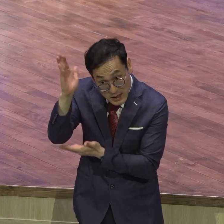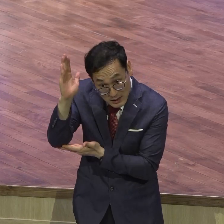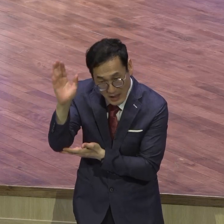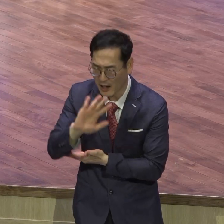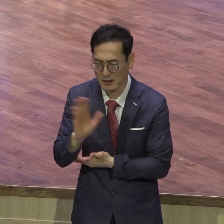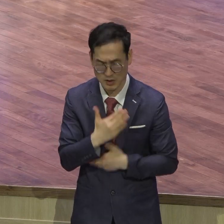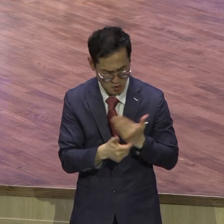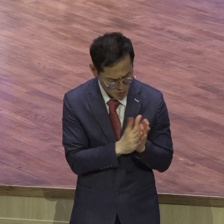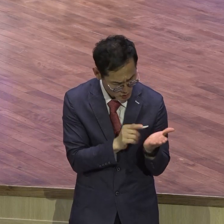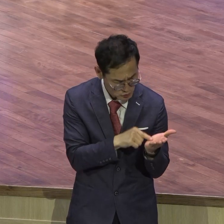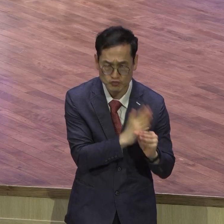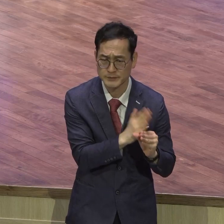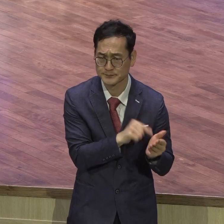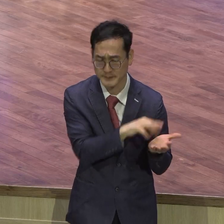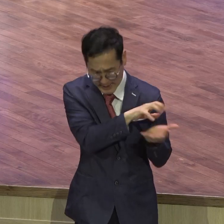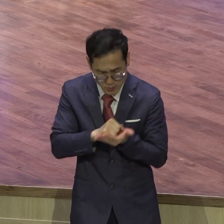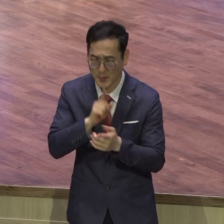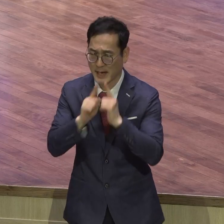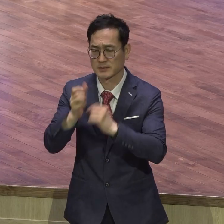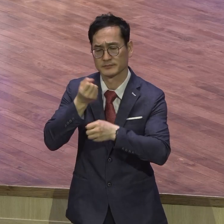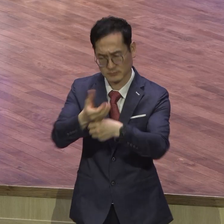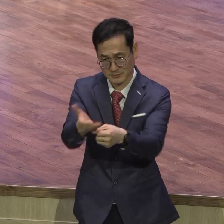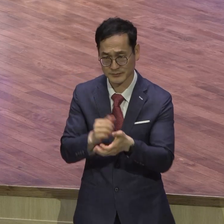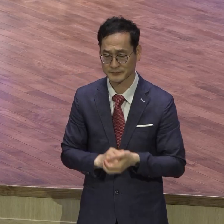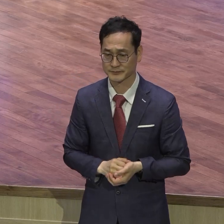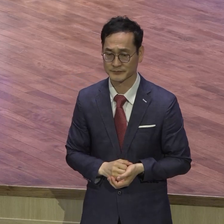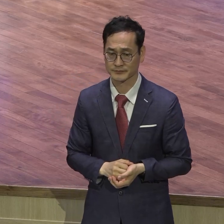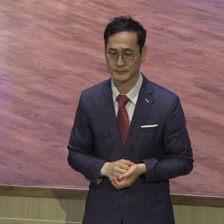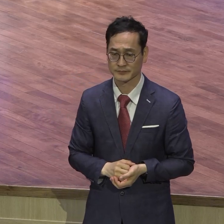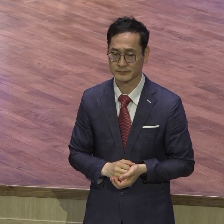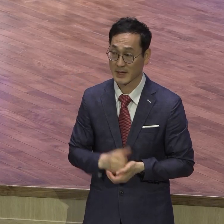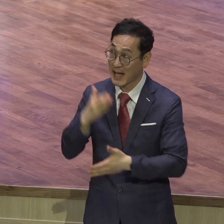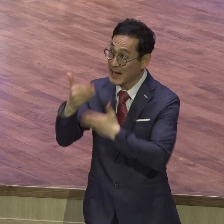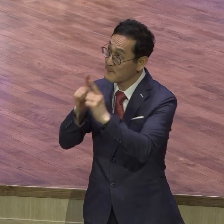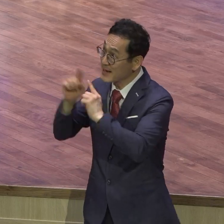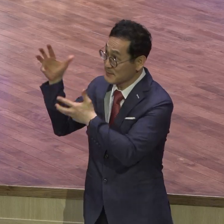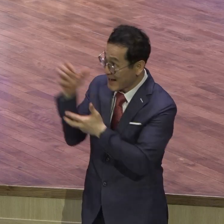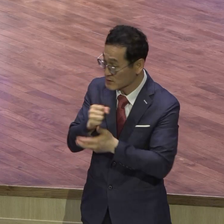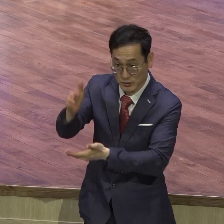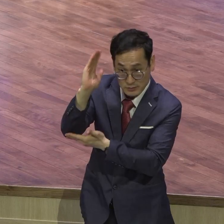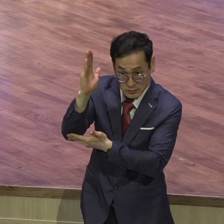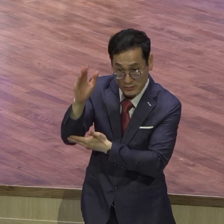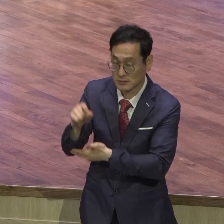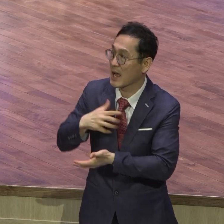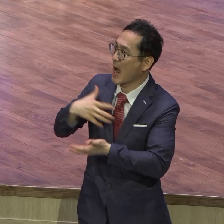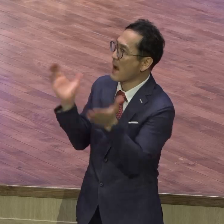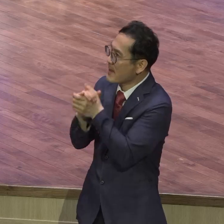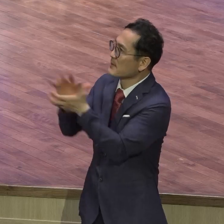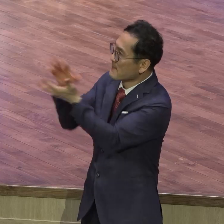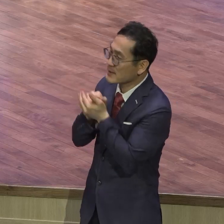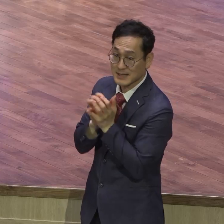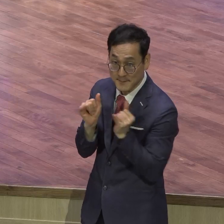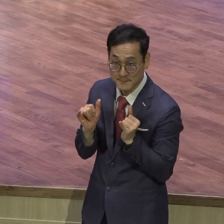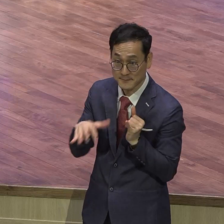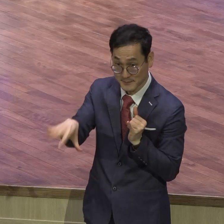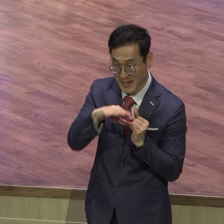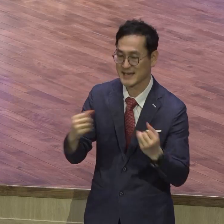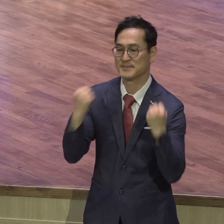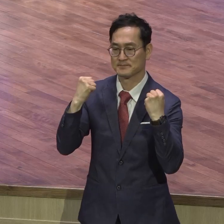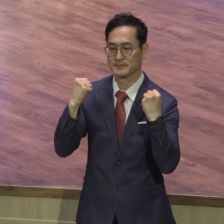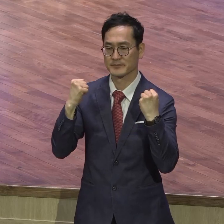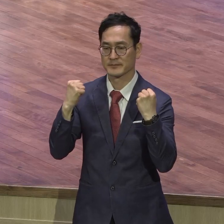하나님의 말씀이에요 여러분이 하나님의 말씀으로 충만한 영적 상태가 되면 자연스럽게 힘을